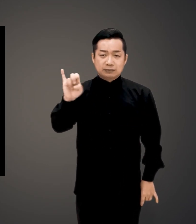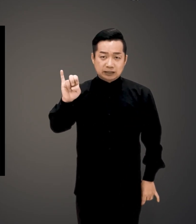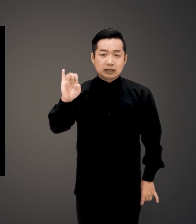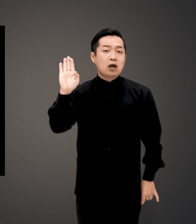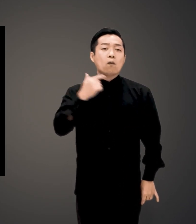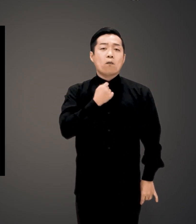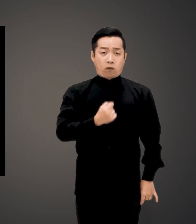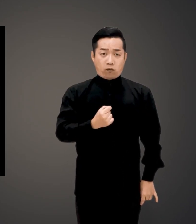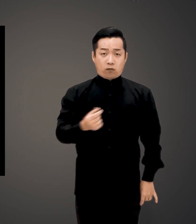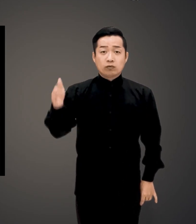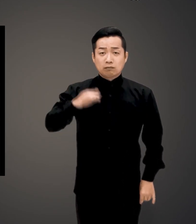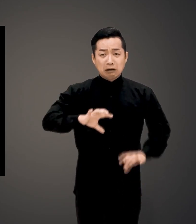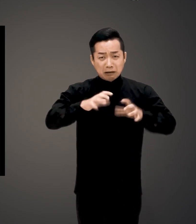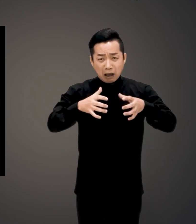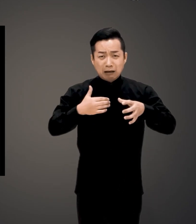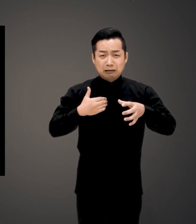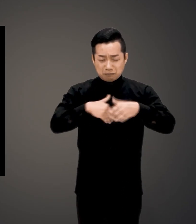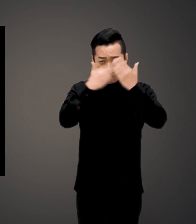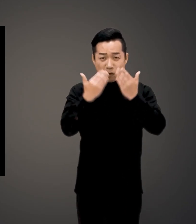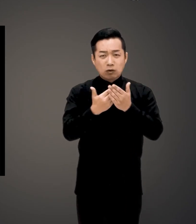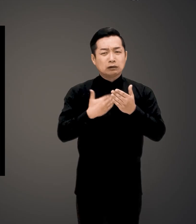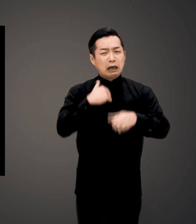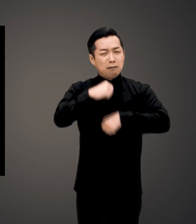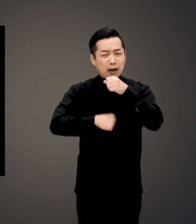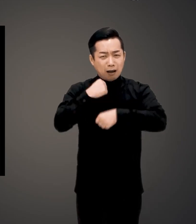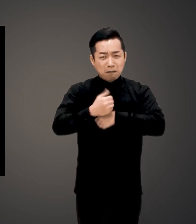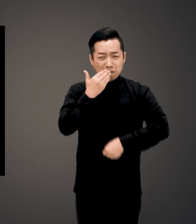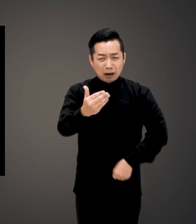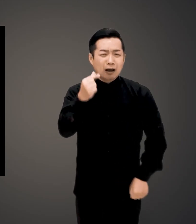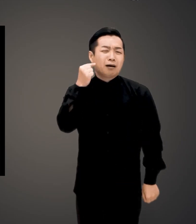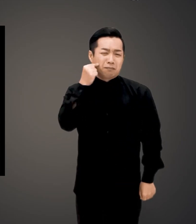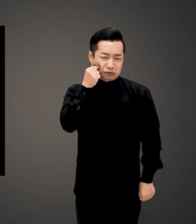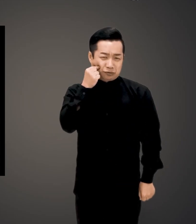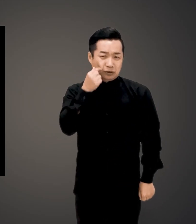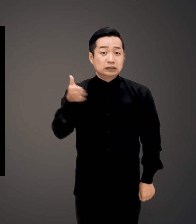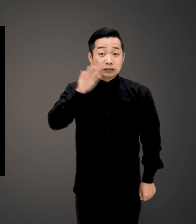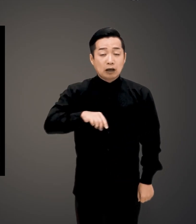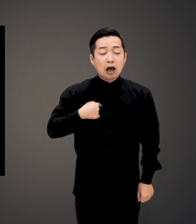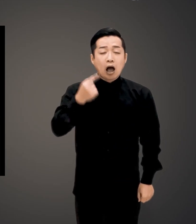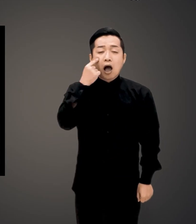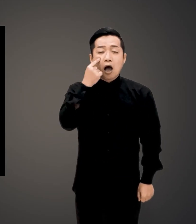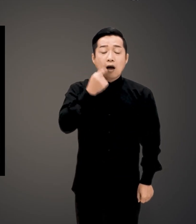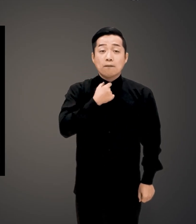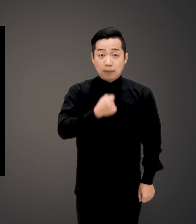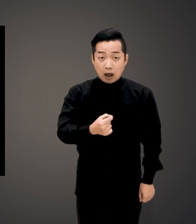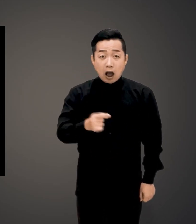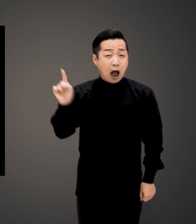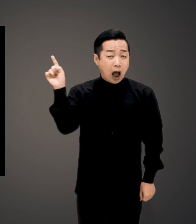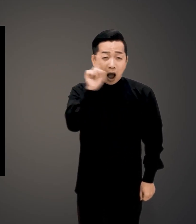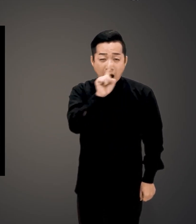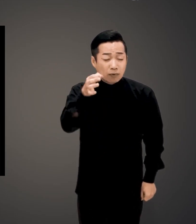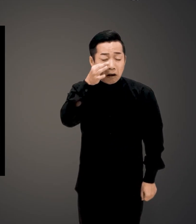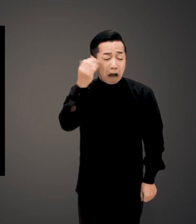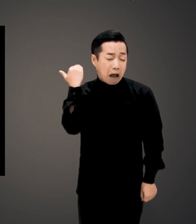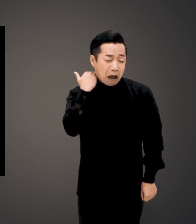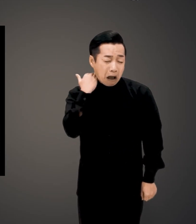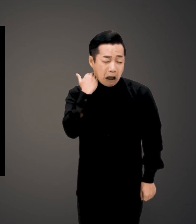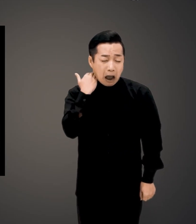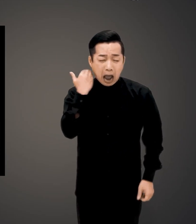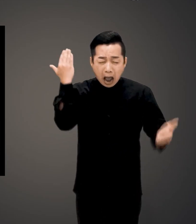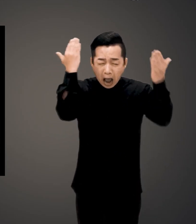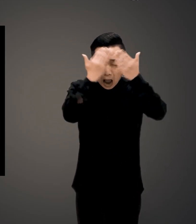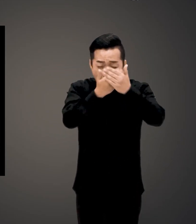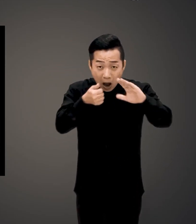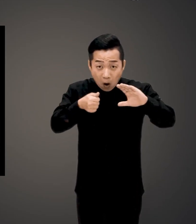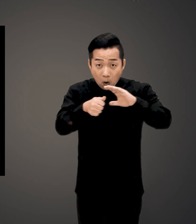싶어. 하지만 세상이 내 맘대로 되지는 않아. 그래도 난 해보고 싶어. 아무것도 보이지 않는 캄캄한